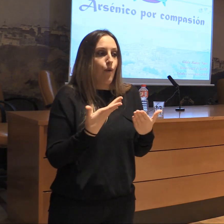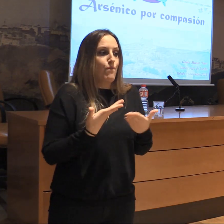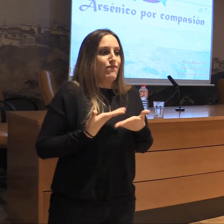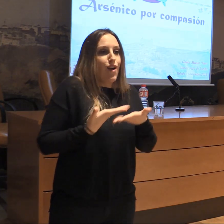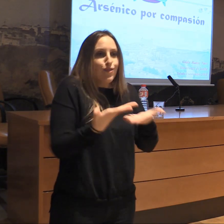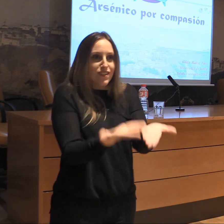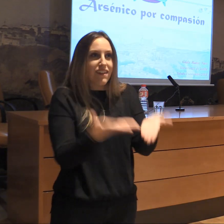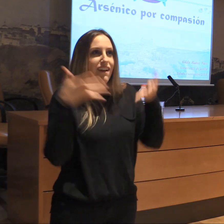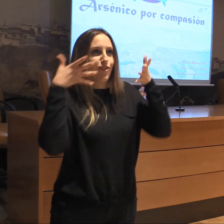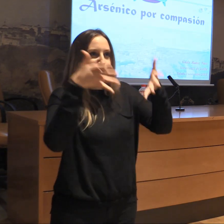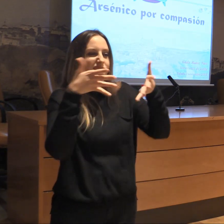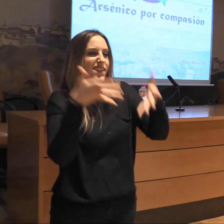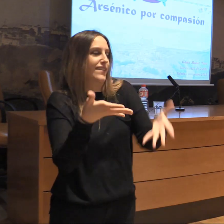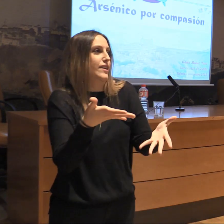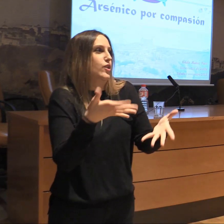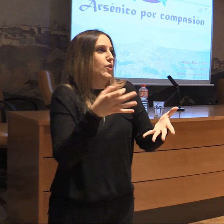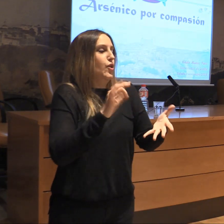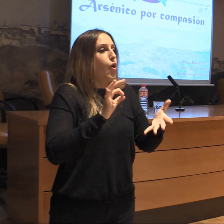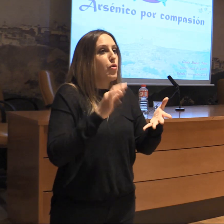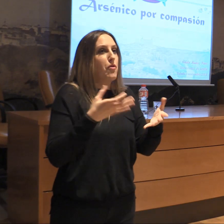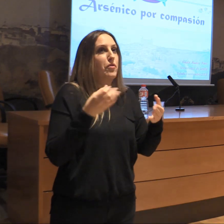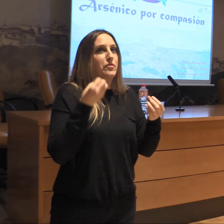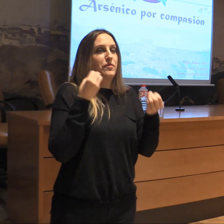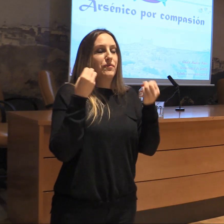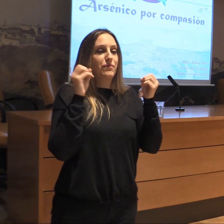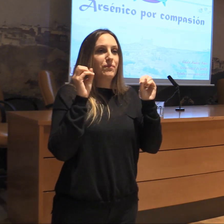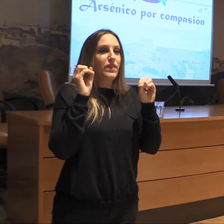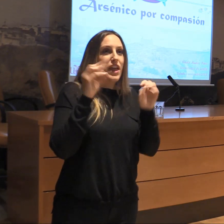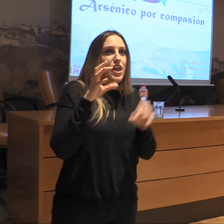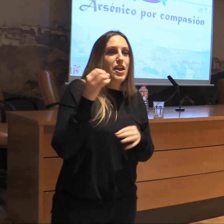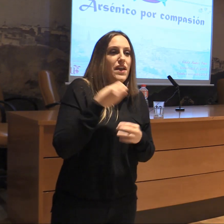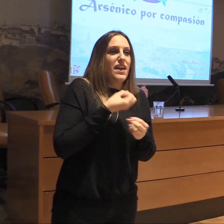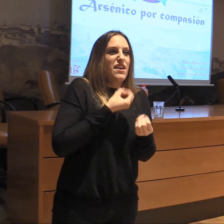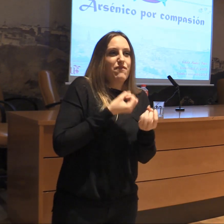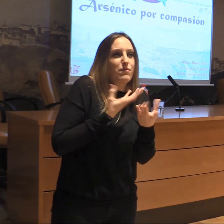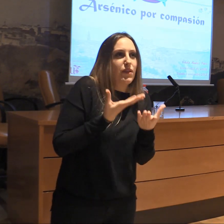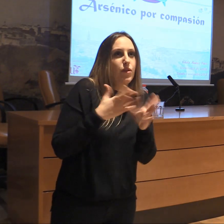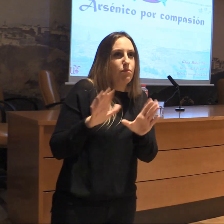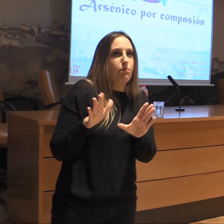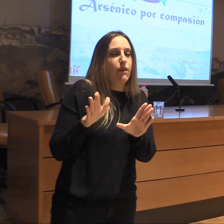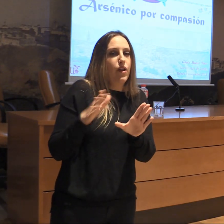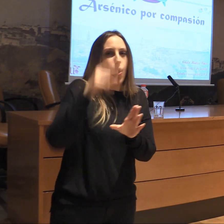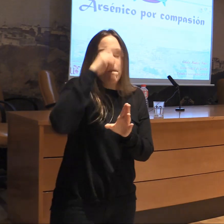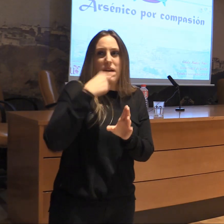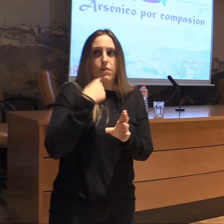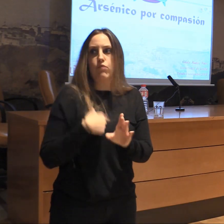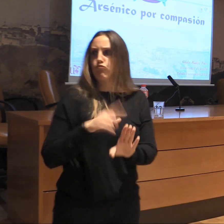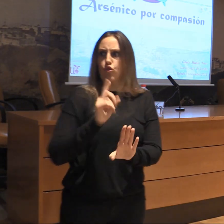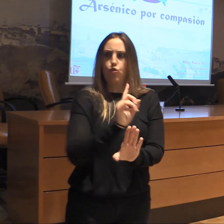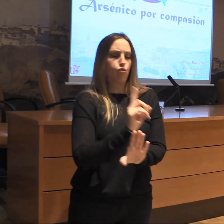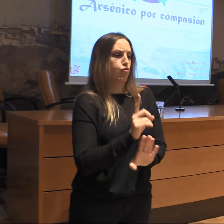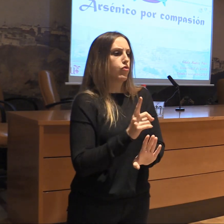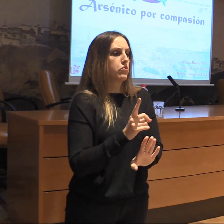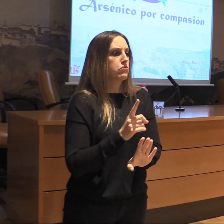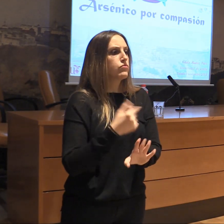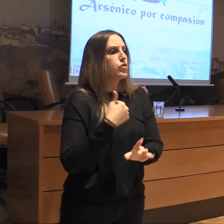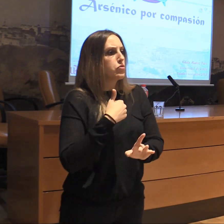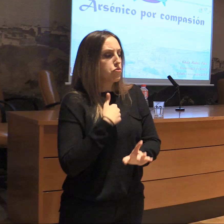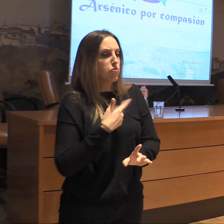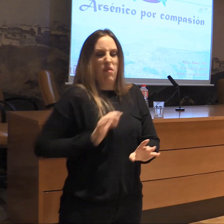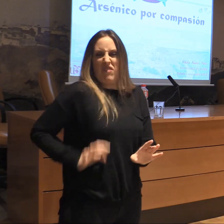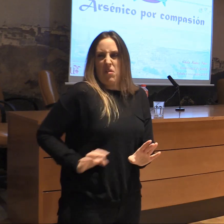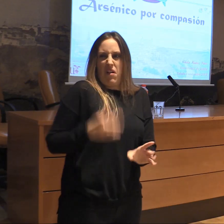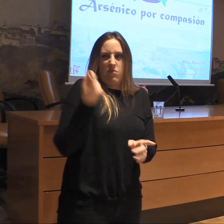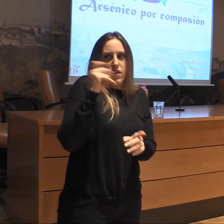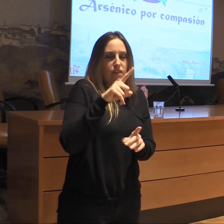con la información adicional para montar esta obra, pero él dijo que él no quería actrices profesionales, sino